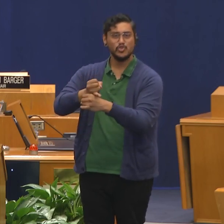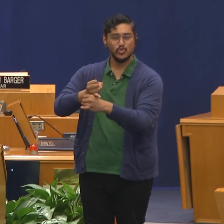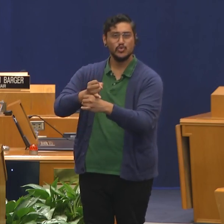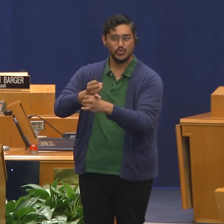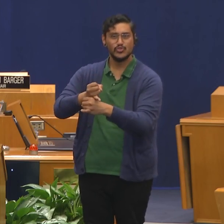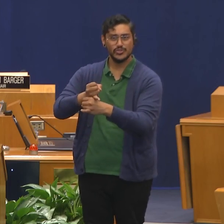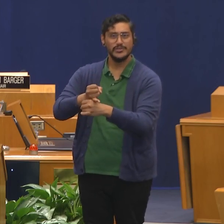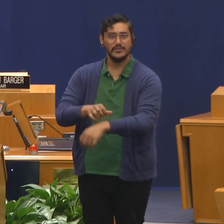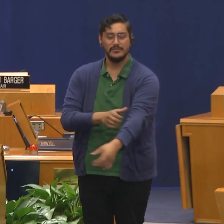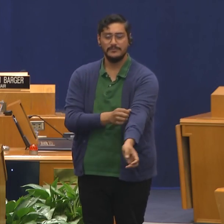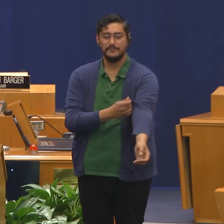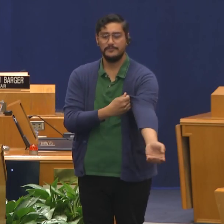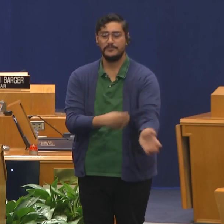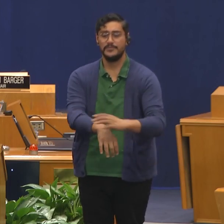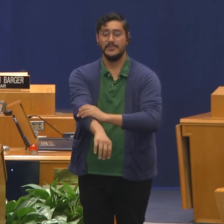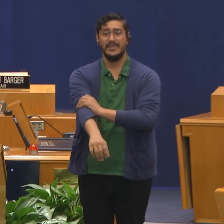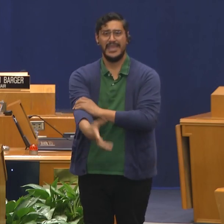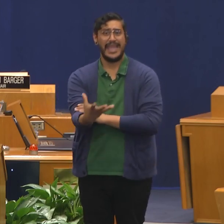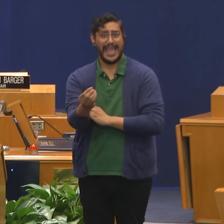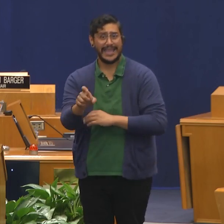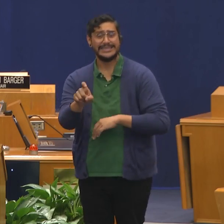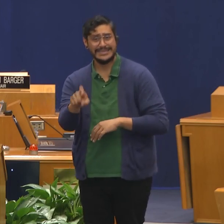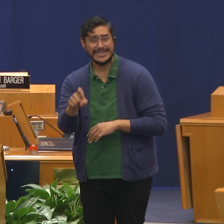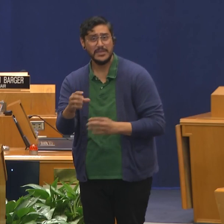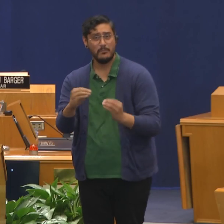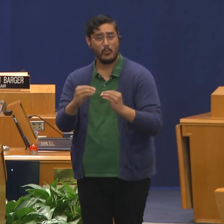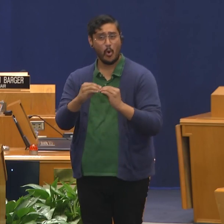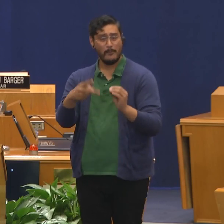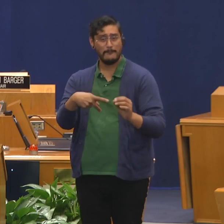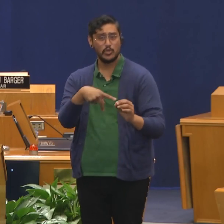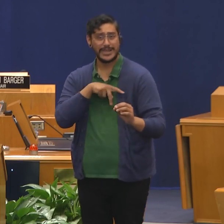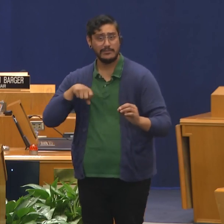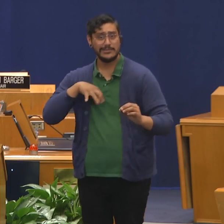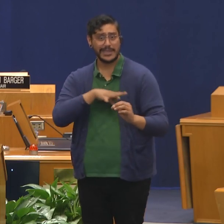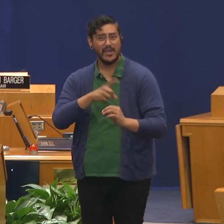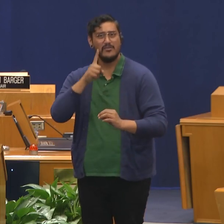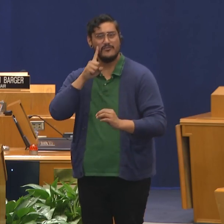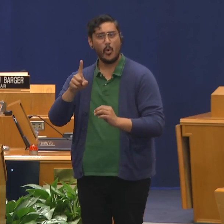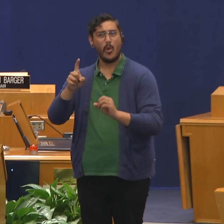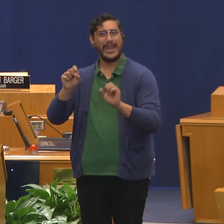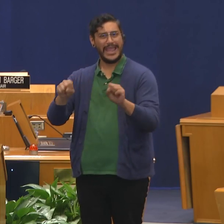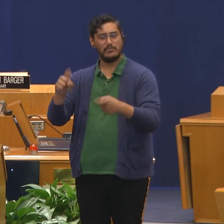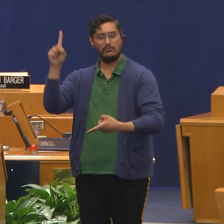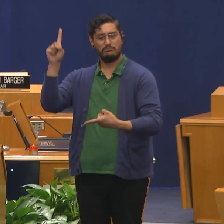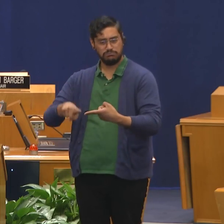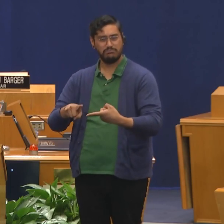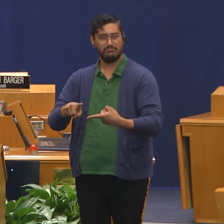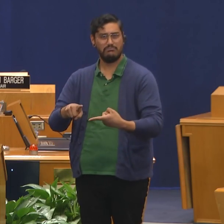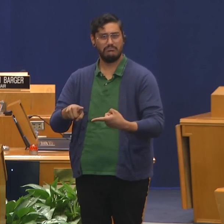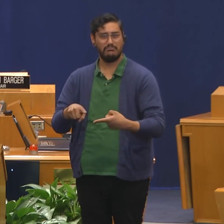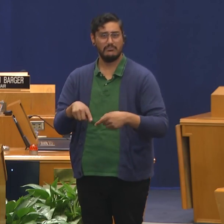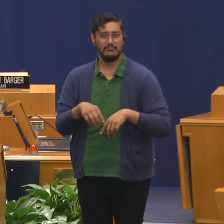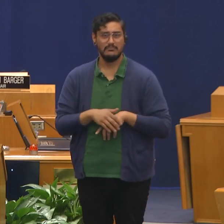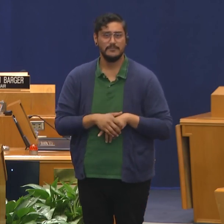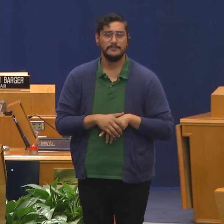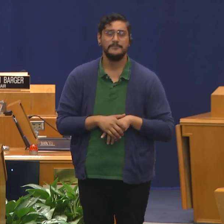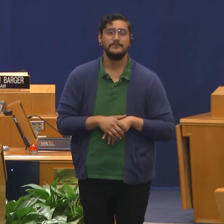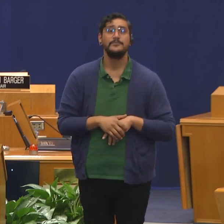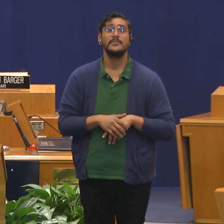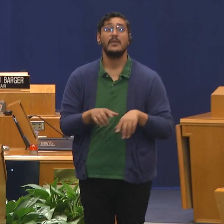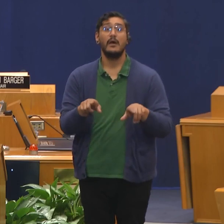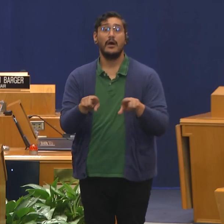de infecciones y la necesidad de apoyo de personal para abordar la alta tasa de casos. También estamos trabajando